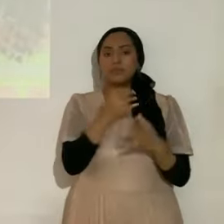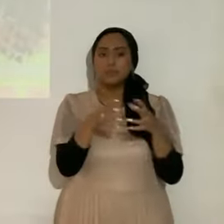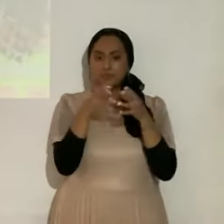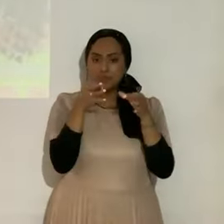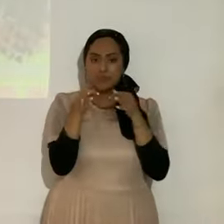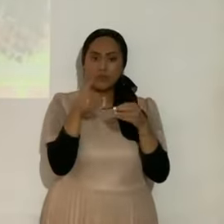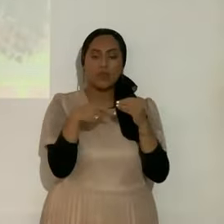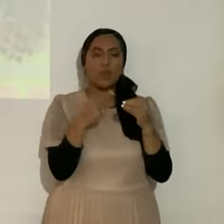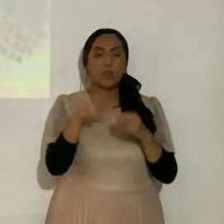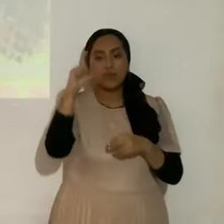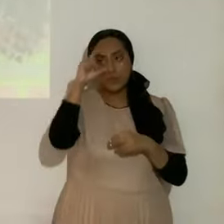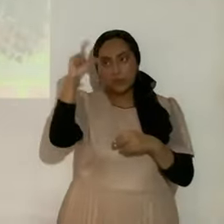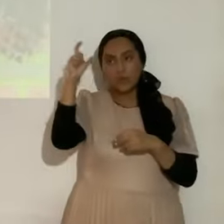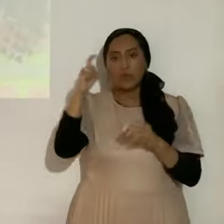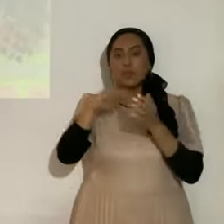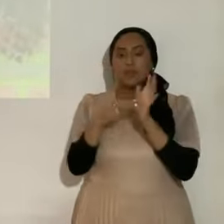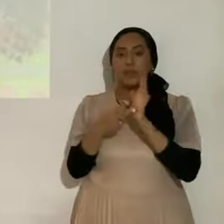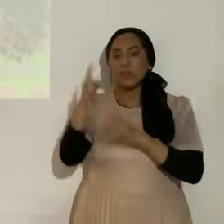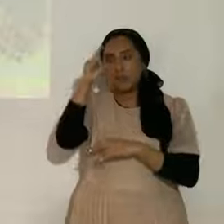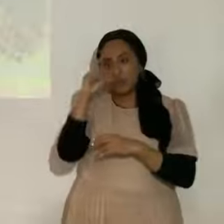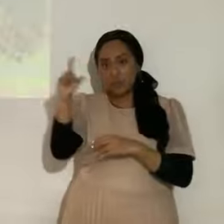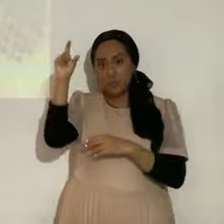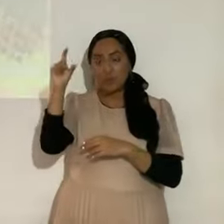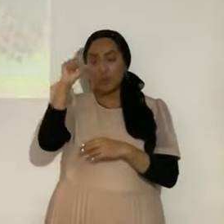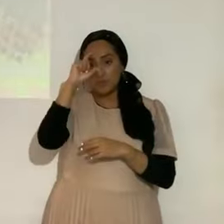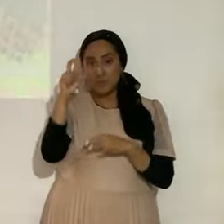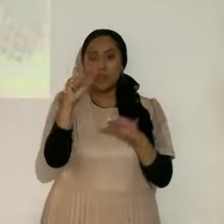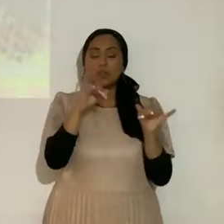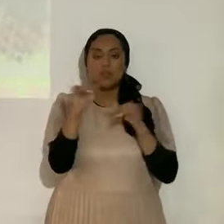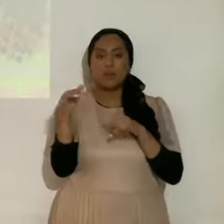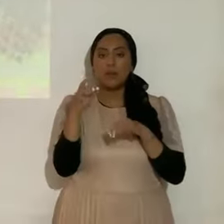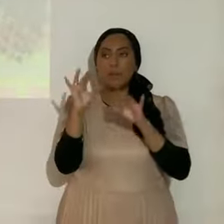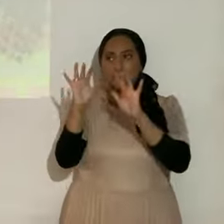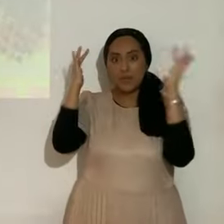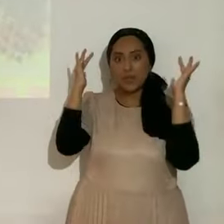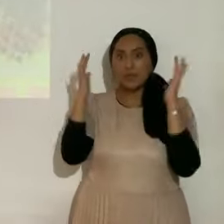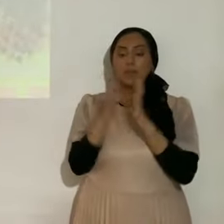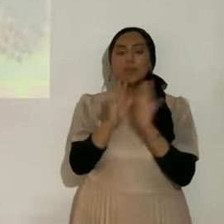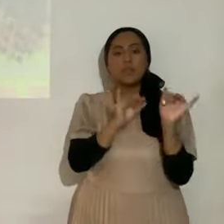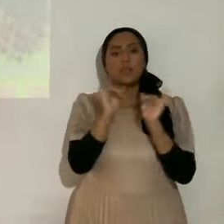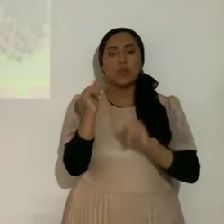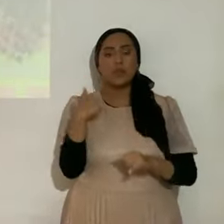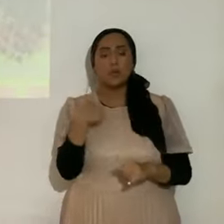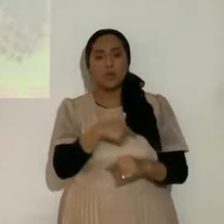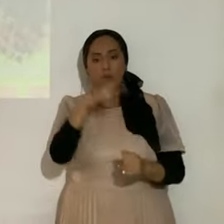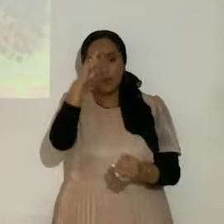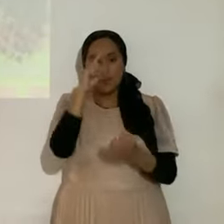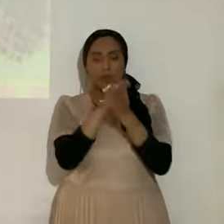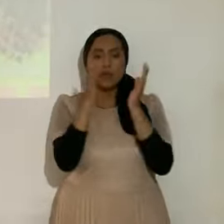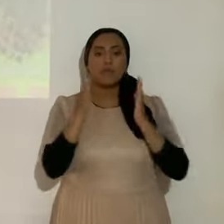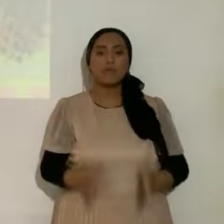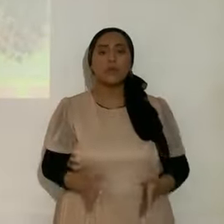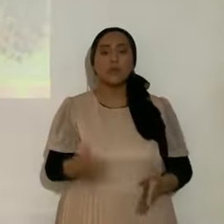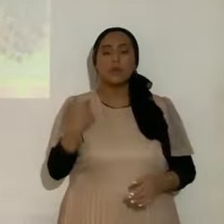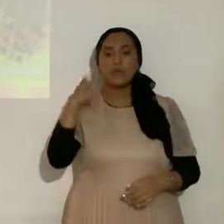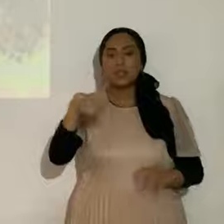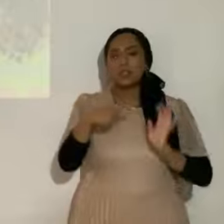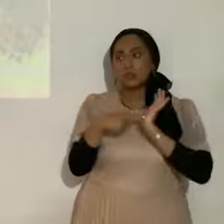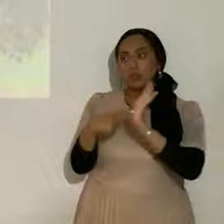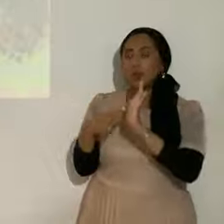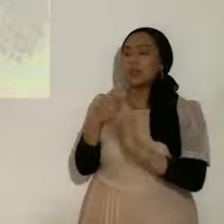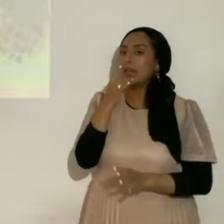acerca sobre la luna, el significado de la luna. La luna también irradia la luz del sol. Así nosotros como creyentes tenemos que reflejar